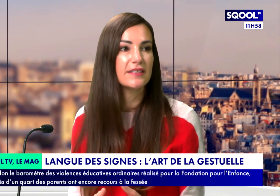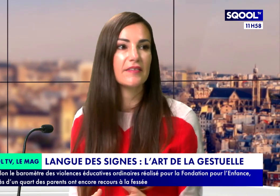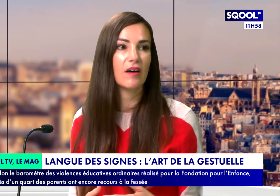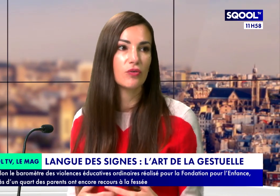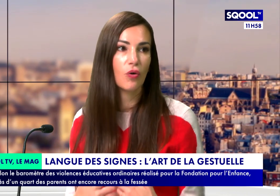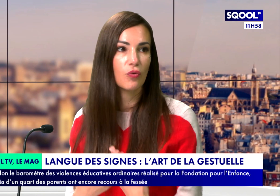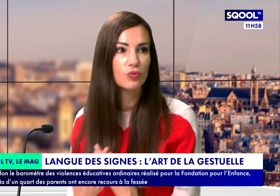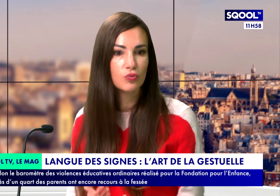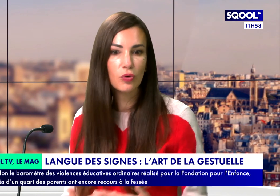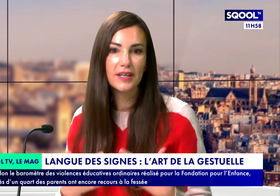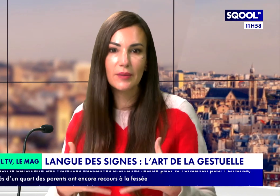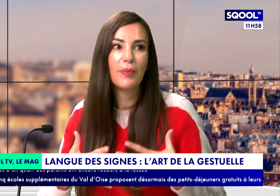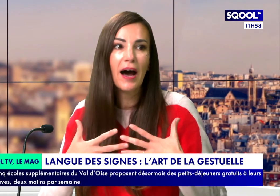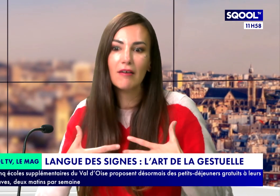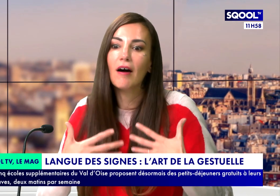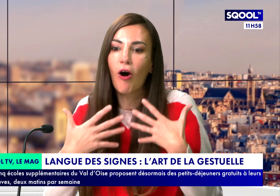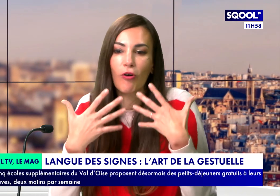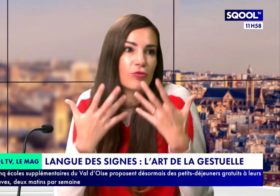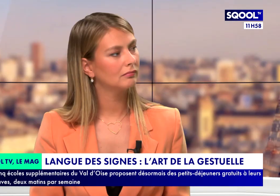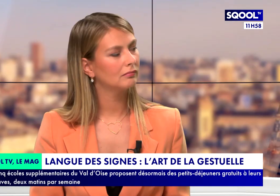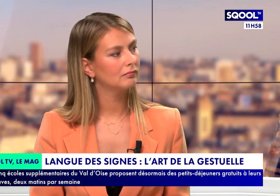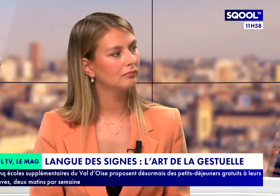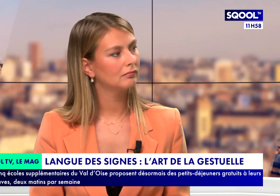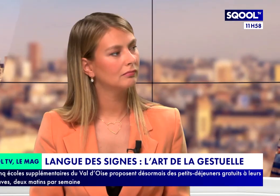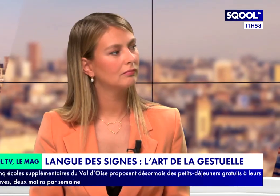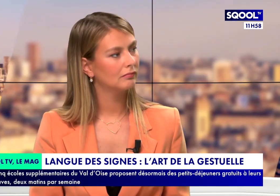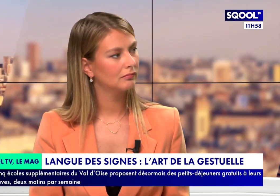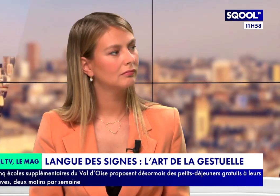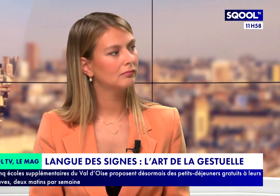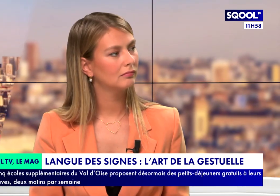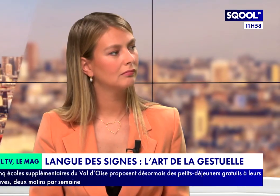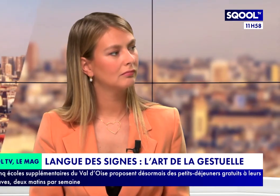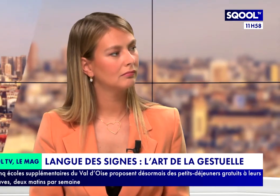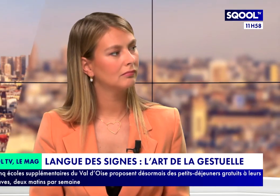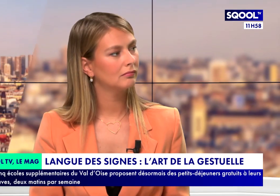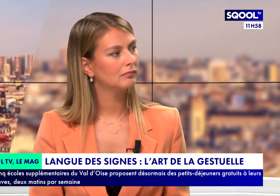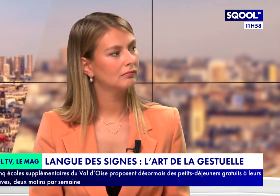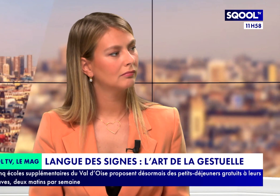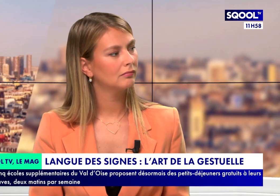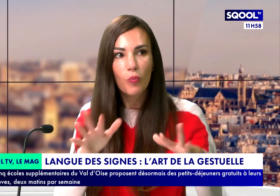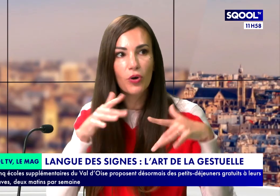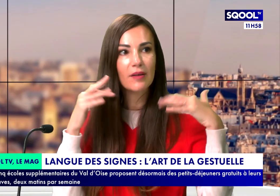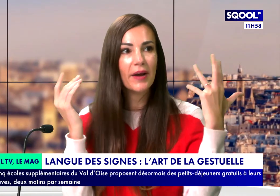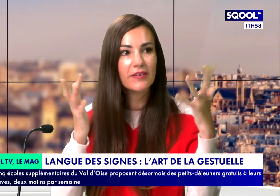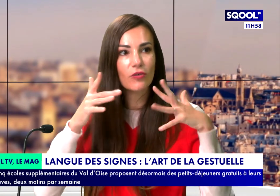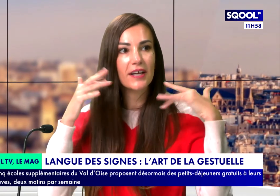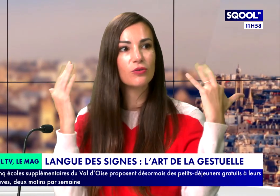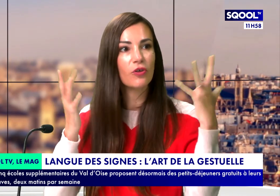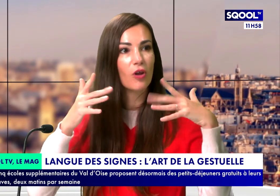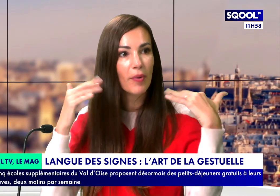intervenants sourds qui parlent dans leur langue naturelle, dans leur langue maternelle, à ces enfants, pour qu'ils baignent dans un bain